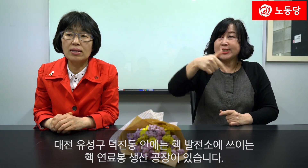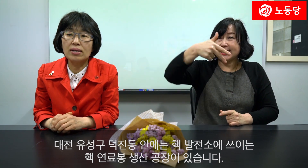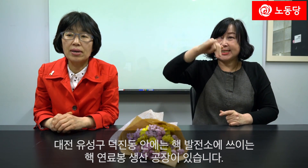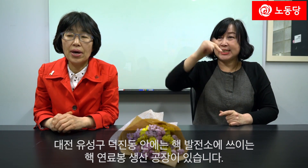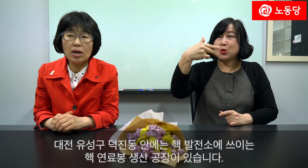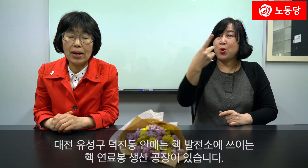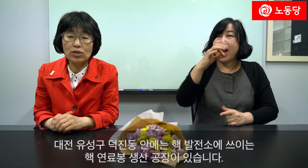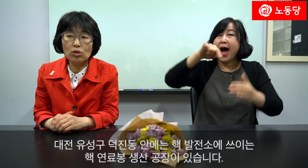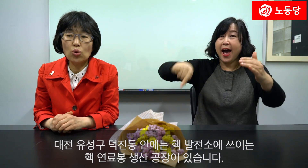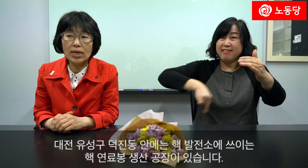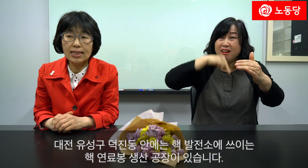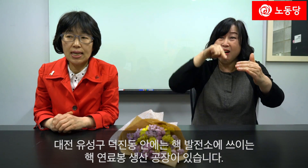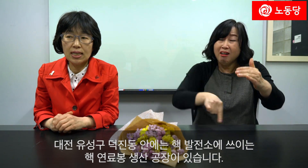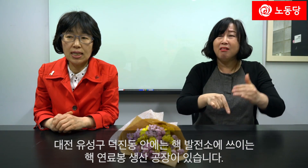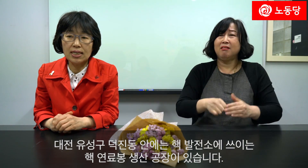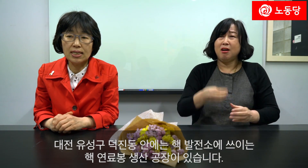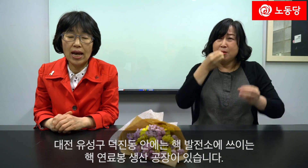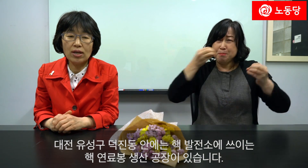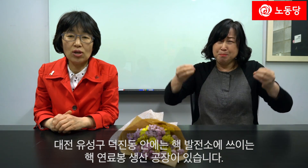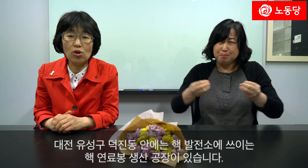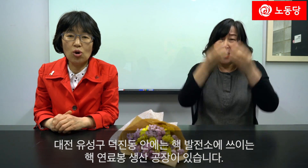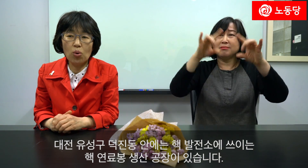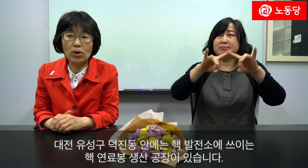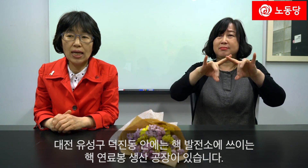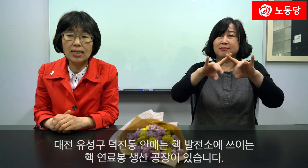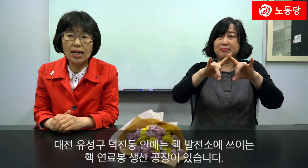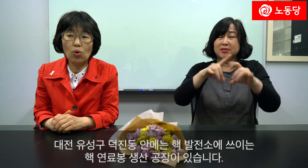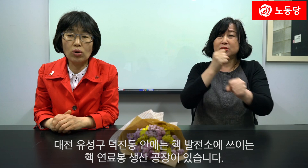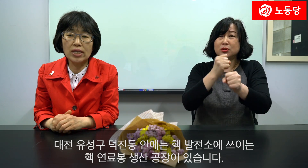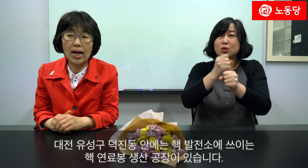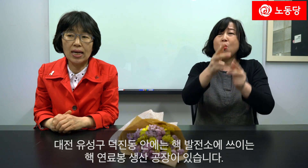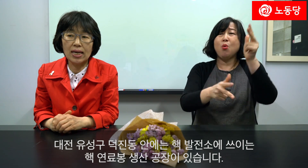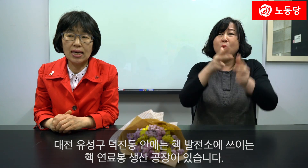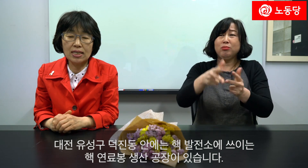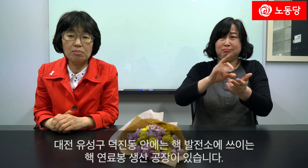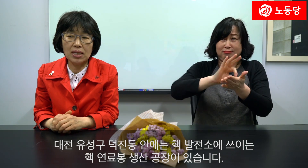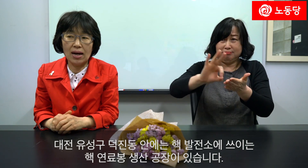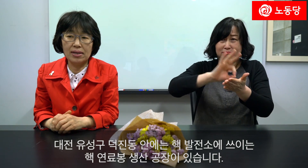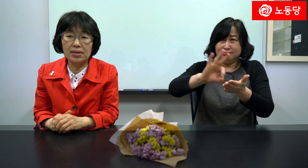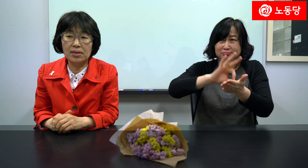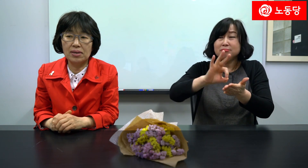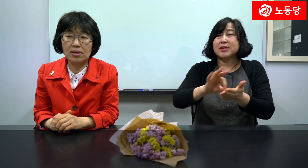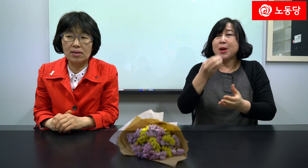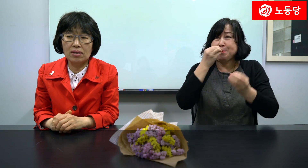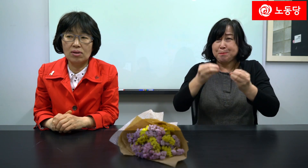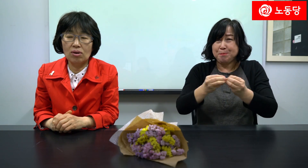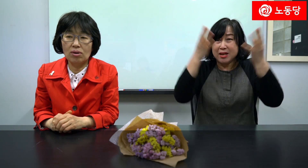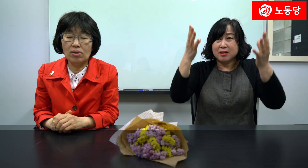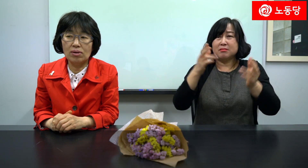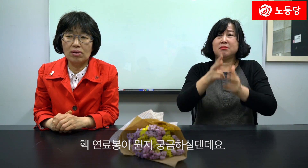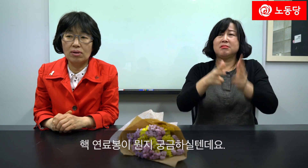안에 핵발전소에 쓰이는 핵연료봉 생산 공장이 있습니다.